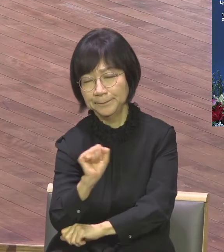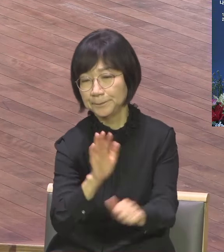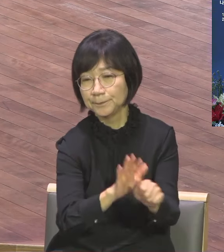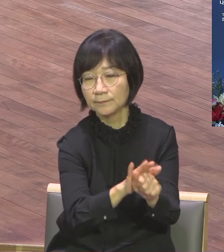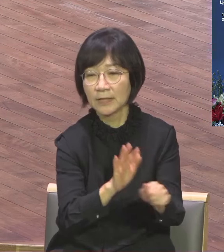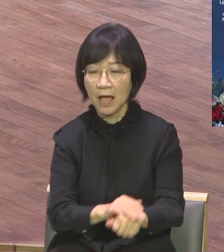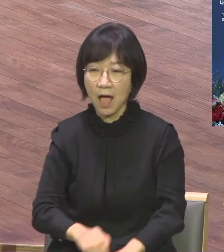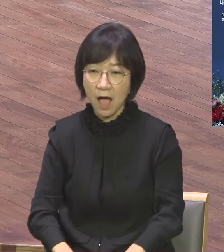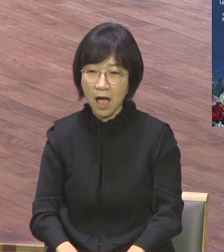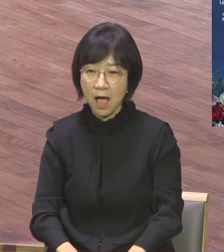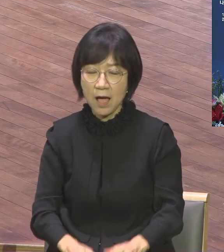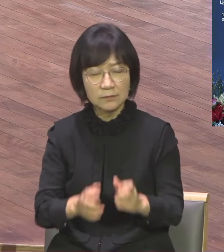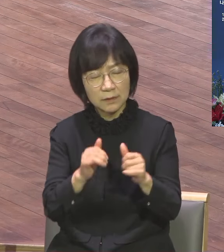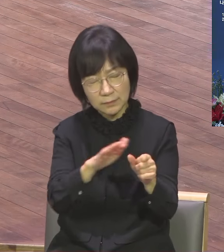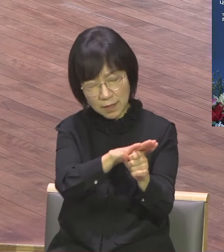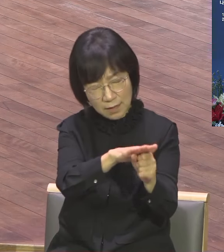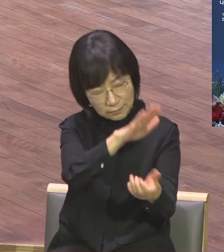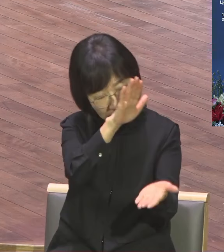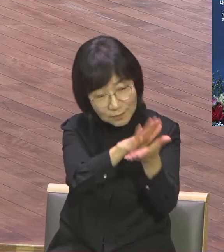한 영혼을 얼마나 사랑하는지.